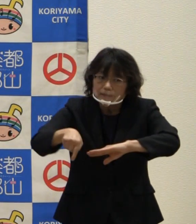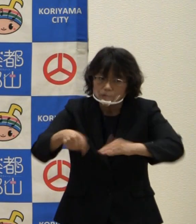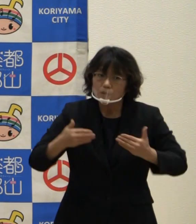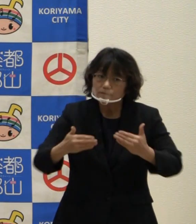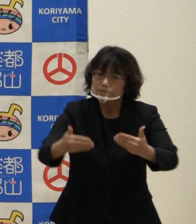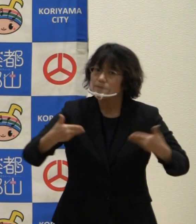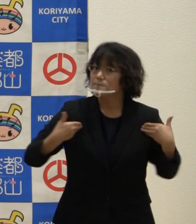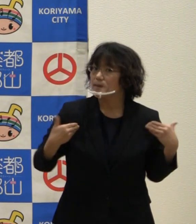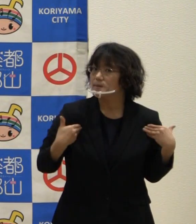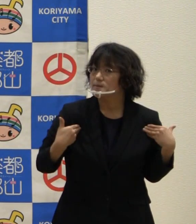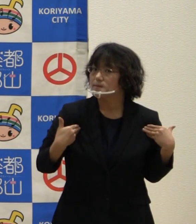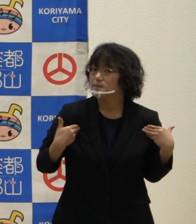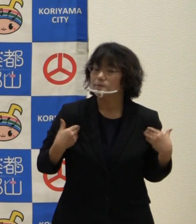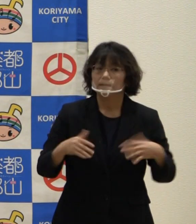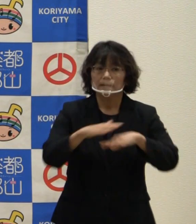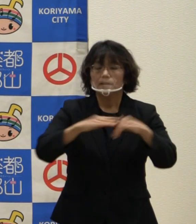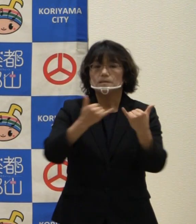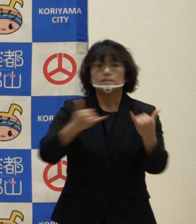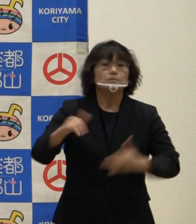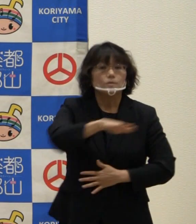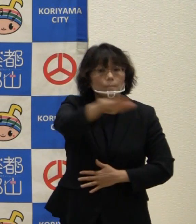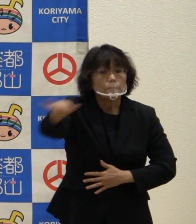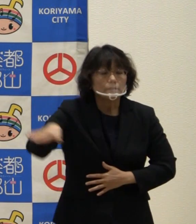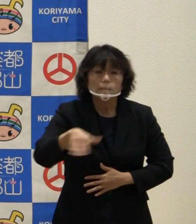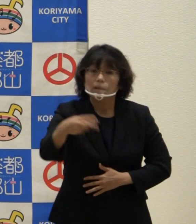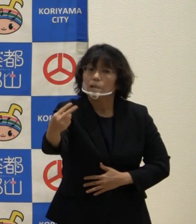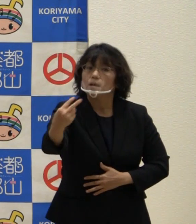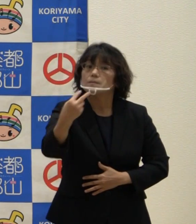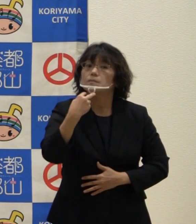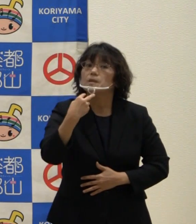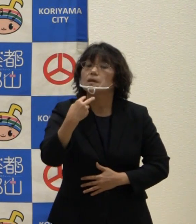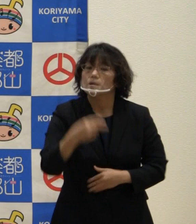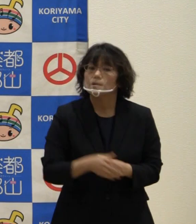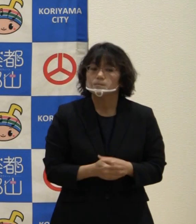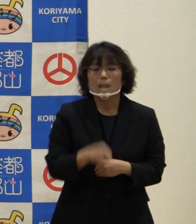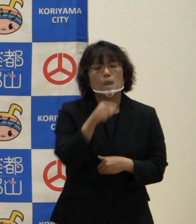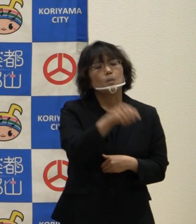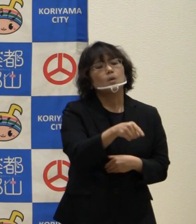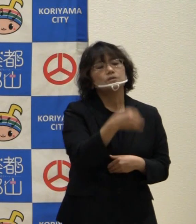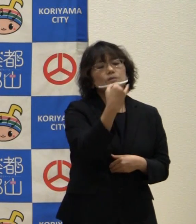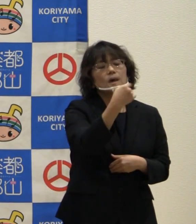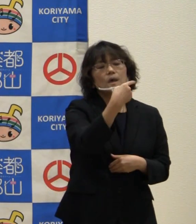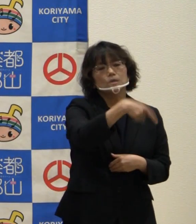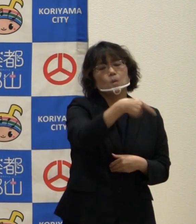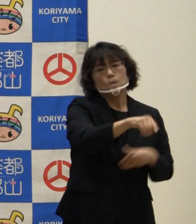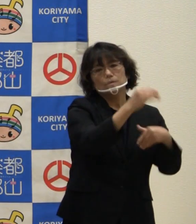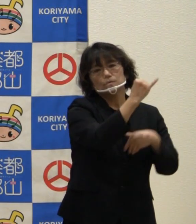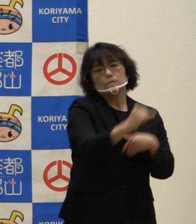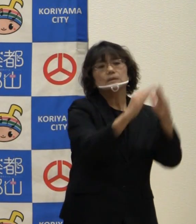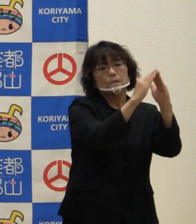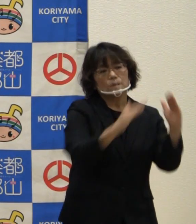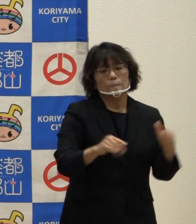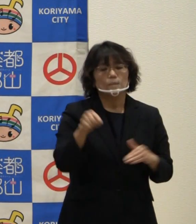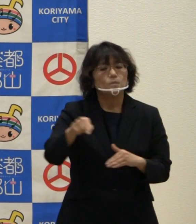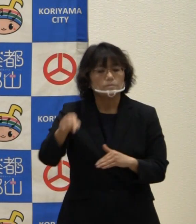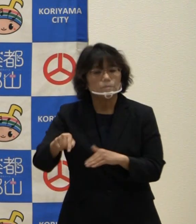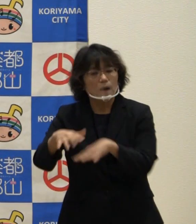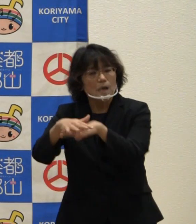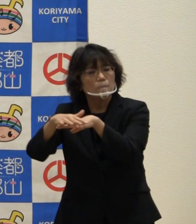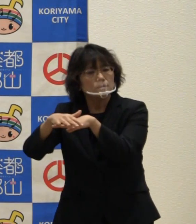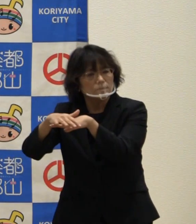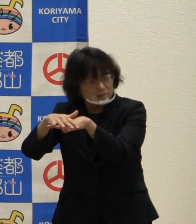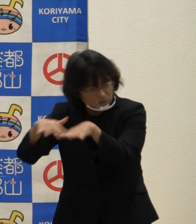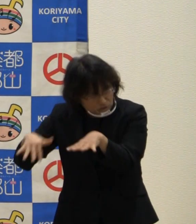ですが、市民の皆さんからすればですね、こちらは教育委員会で、こっちは市長局だというのは、必ずしもです